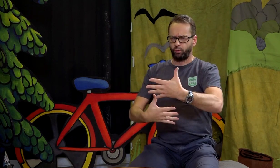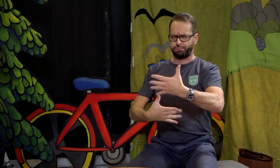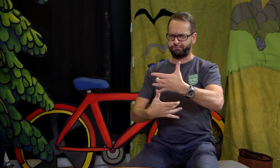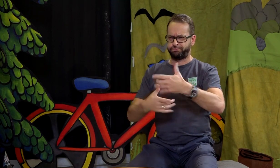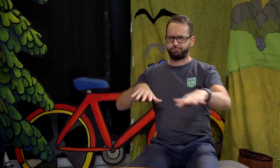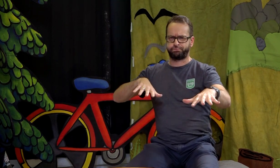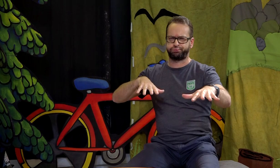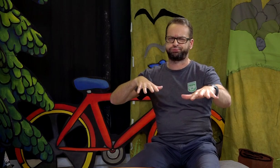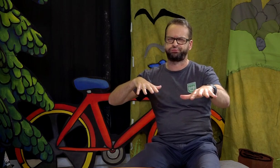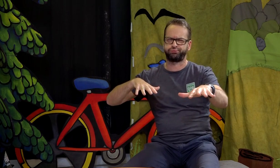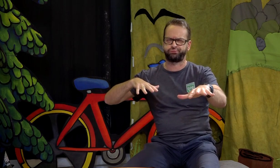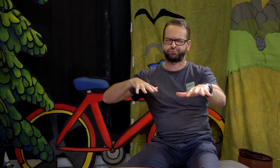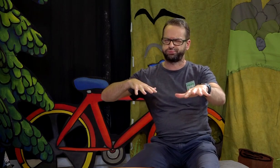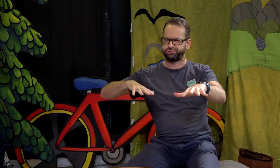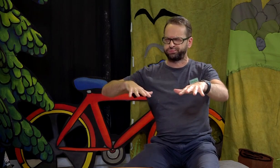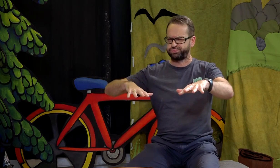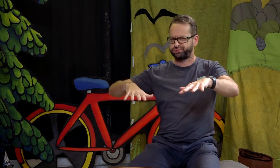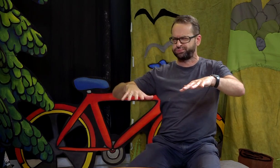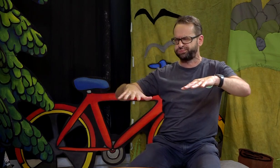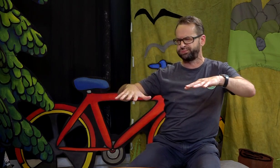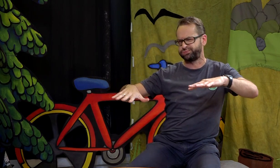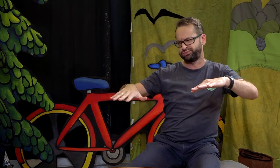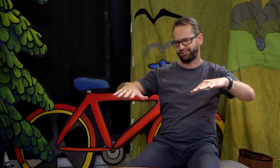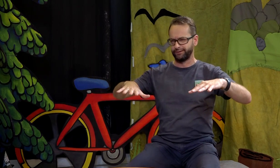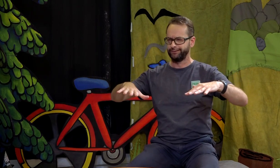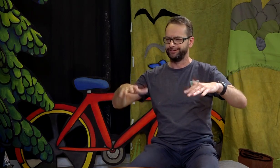Esimerkiksi semmoinen passo, niin se voi olla semmoinen matala jyrinä, maan jyrinä.